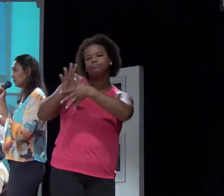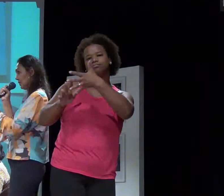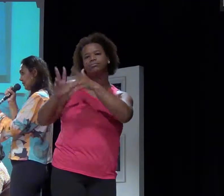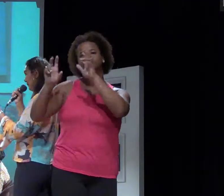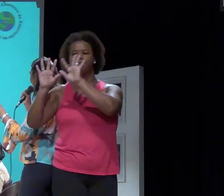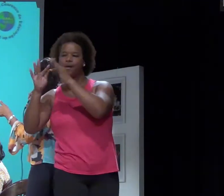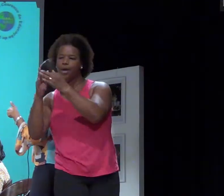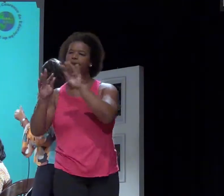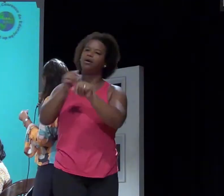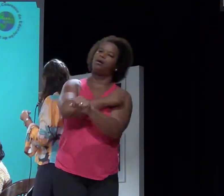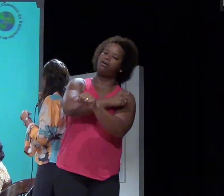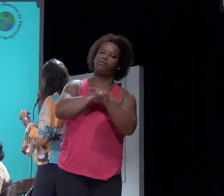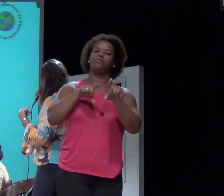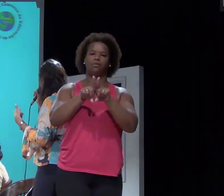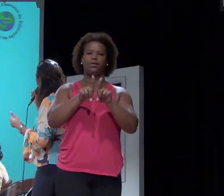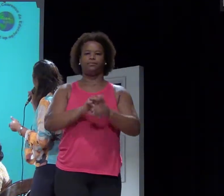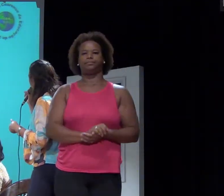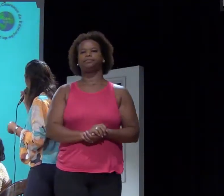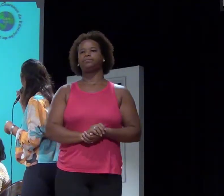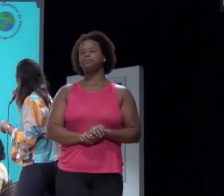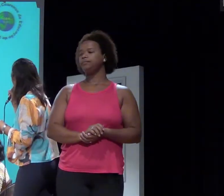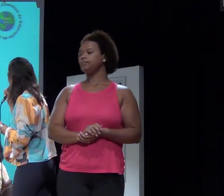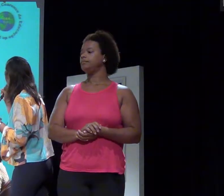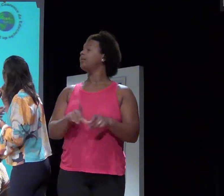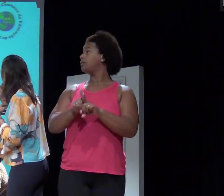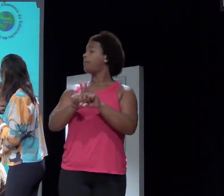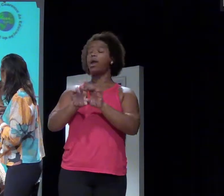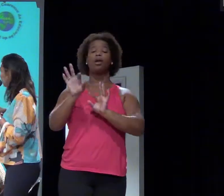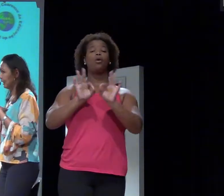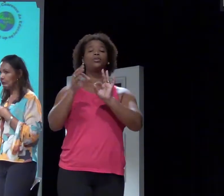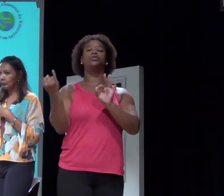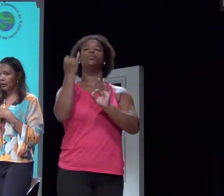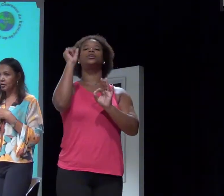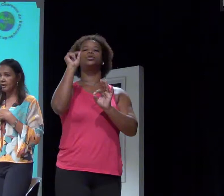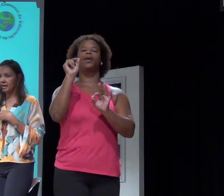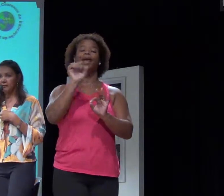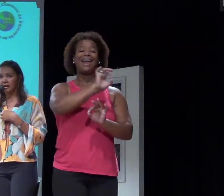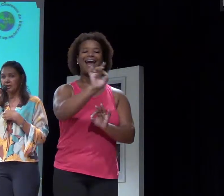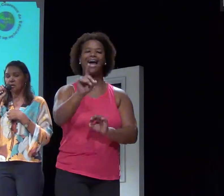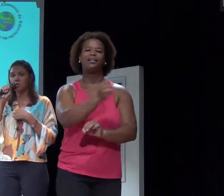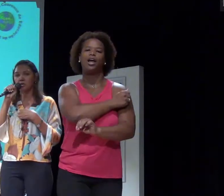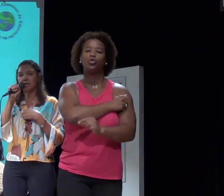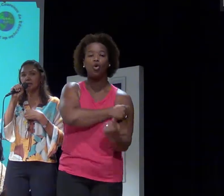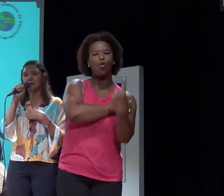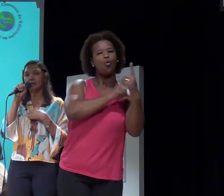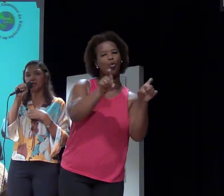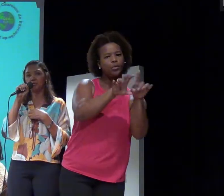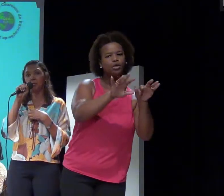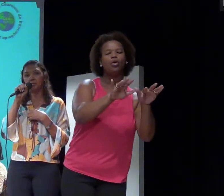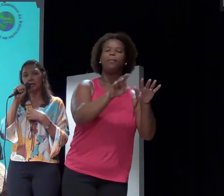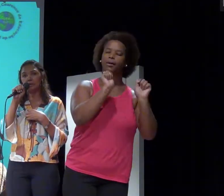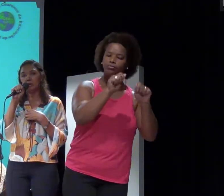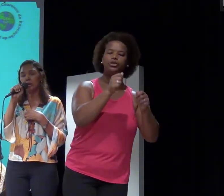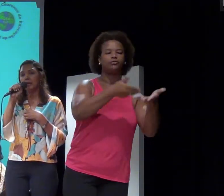os alunos. Nós temos também um projeto importante, que é um computador por aluno. As nossas avaliações, os alunos eles